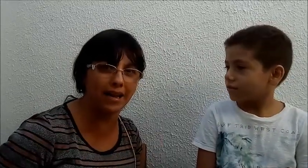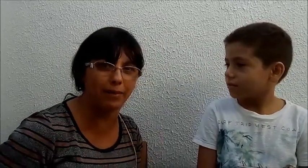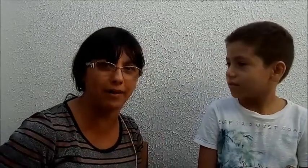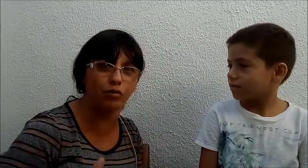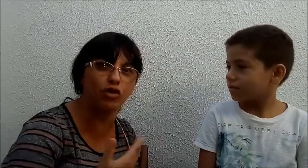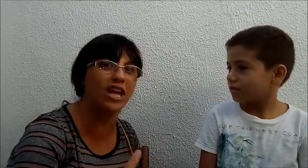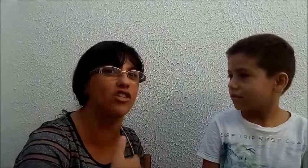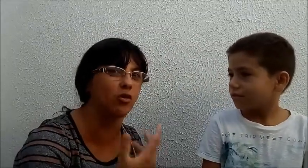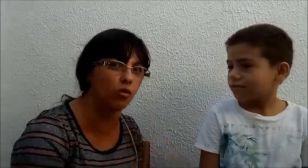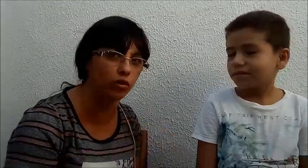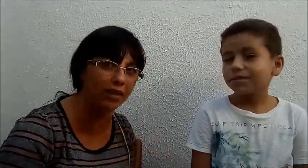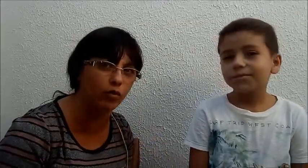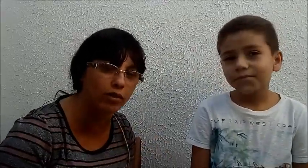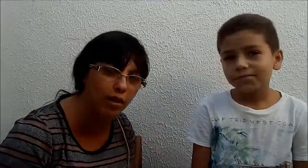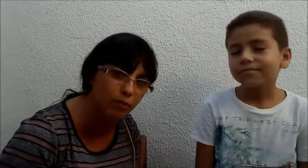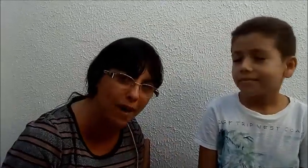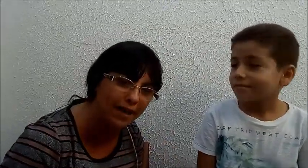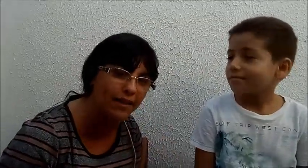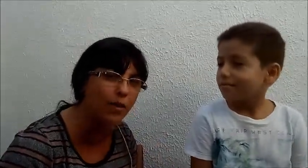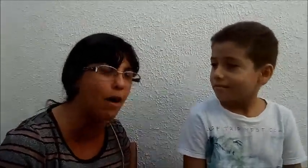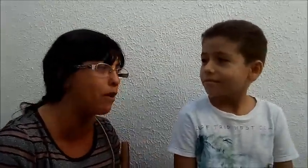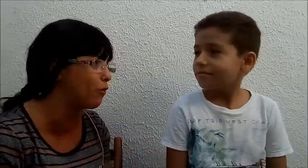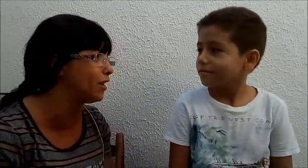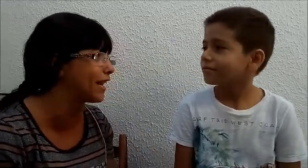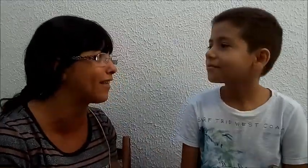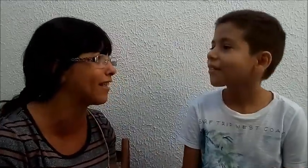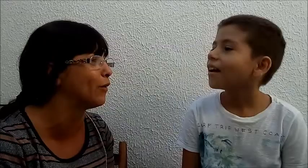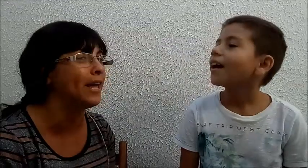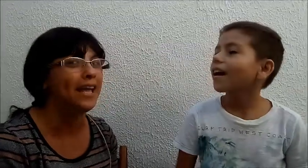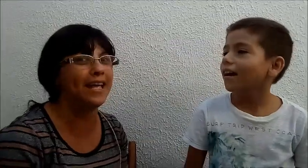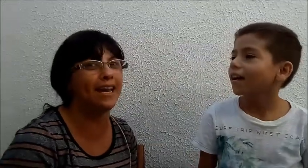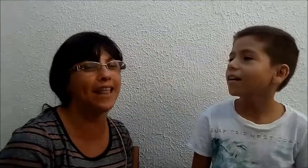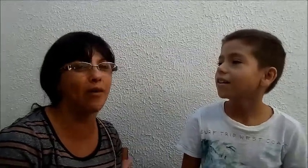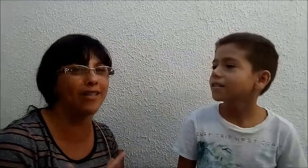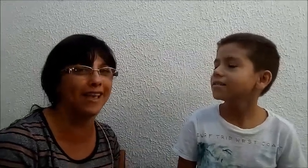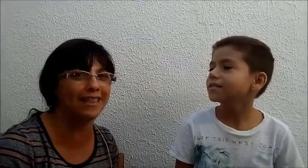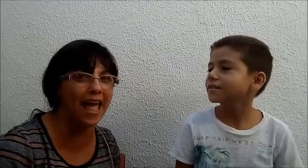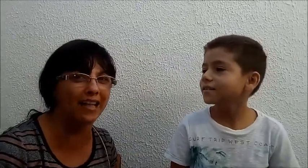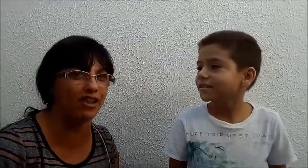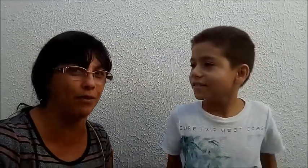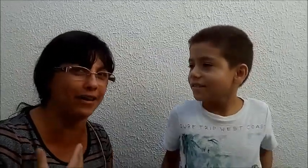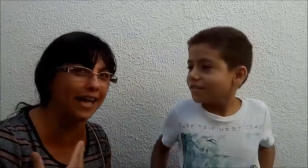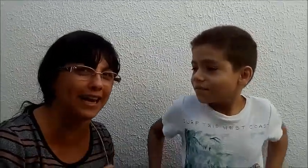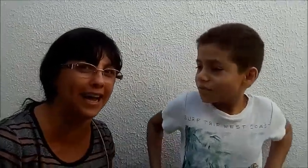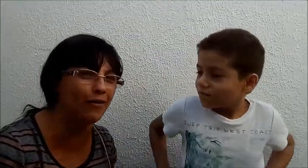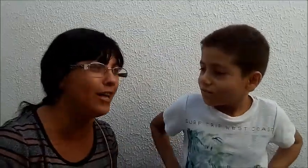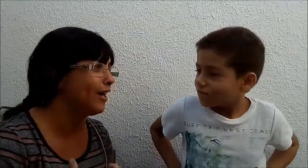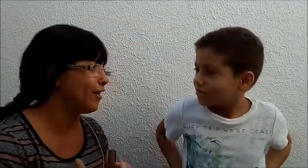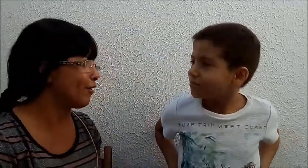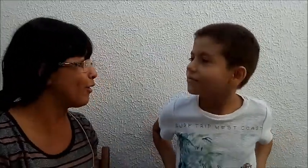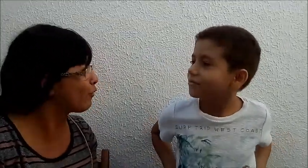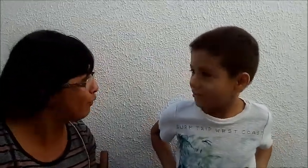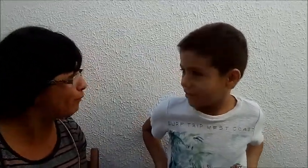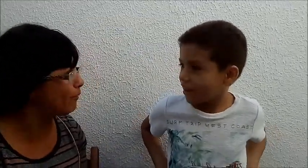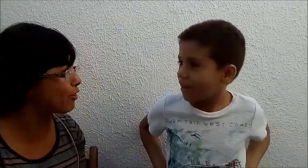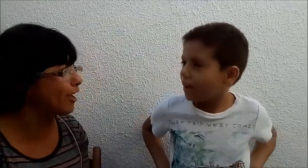Libras no dia a dia com contato com seus pais, então há uma comunicação. E ele tá com essa ideia de abrir um canal, só